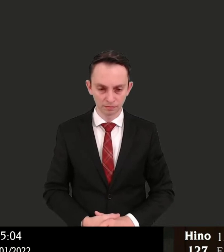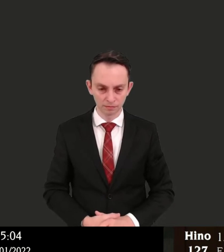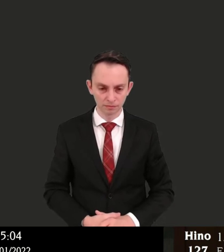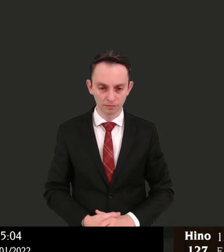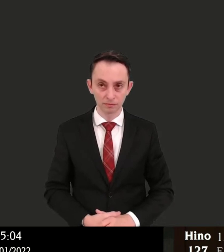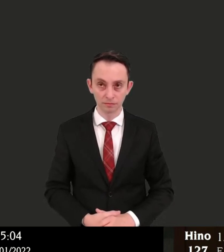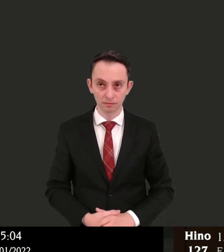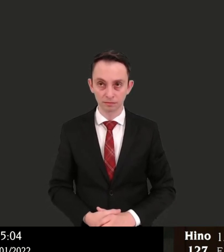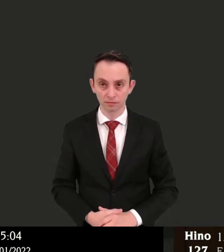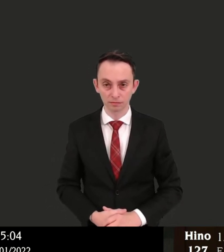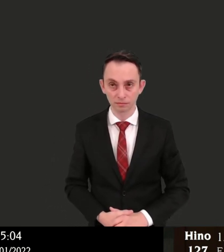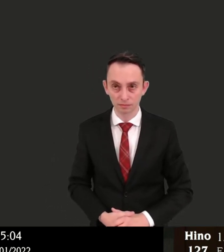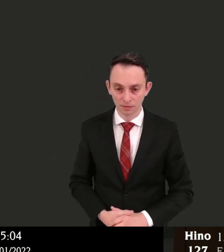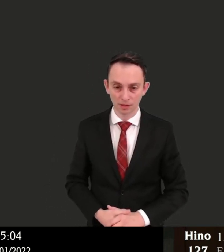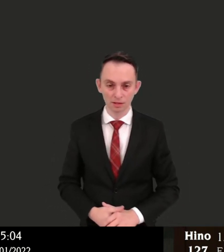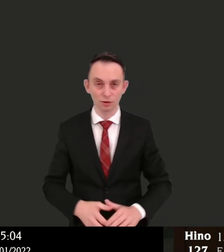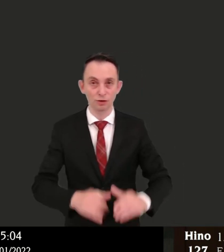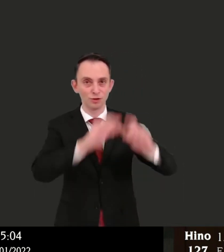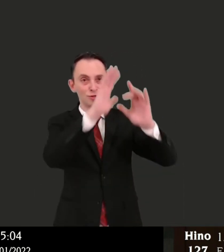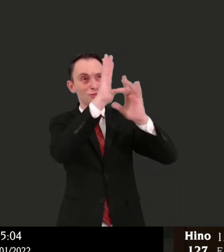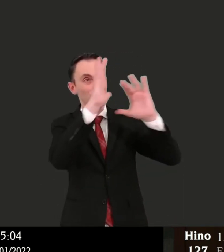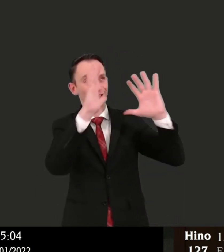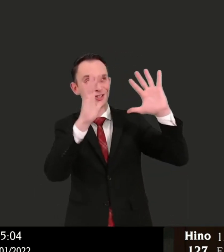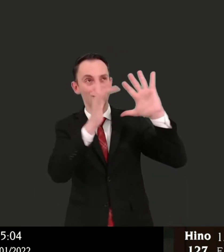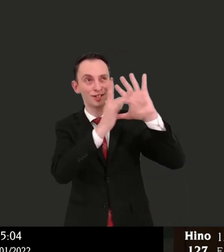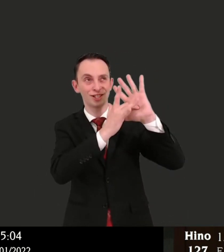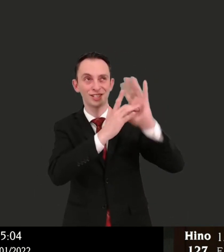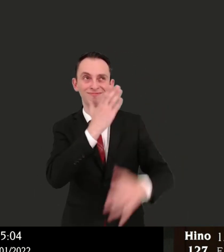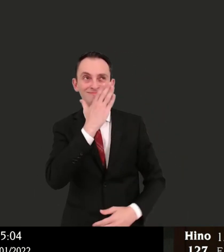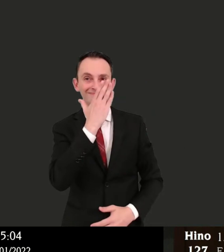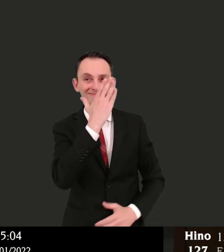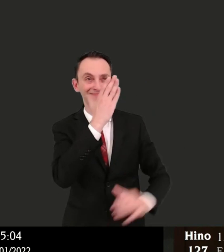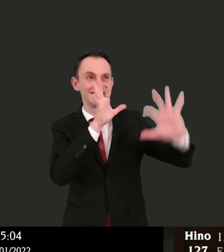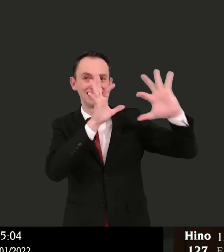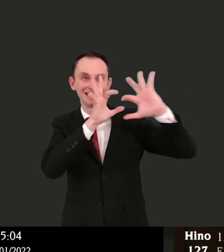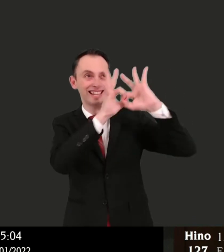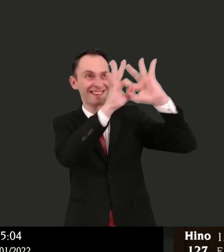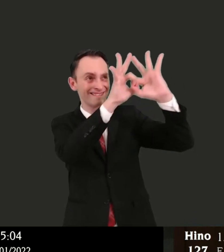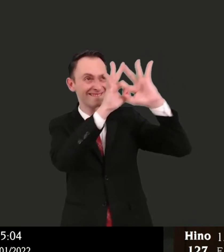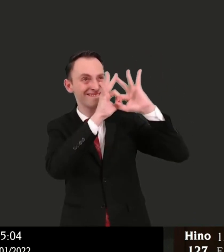Amém.